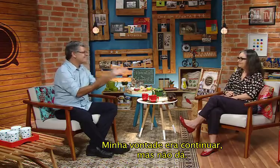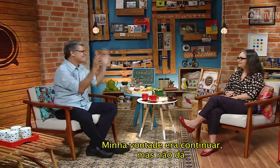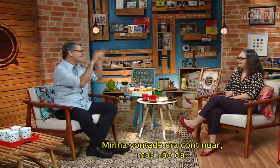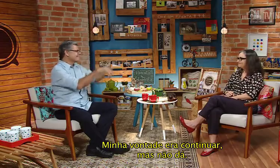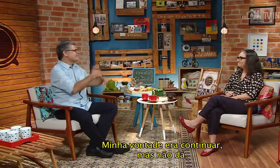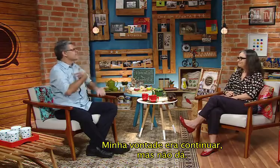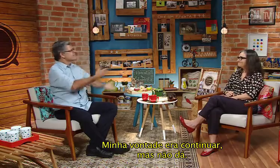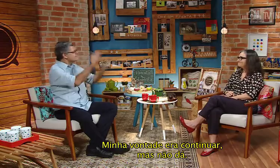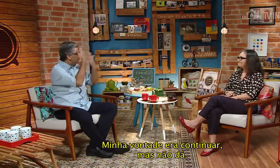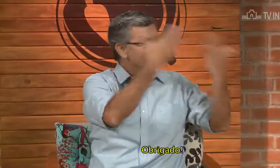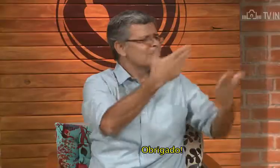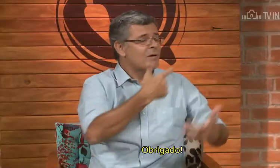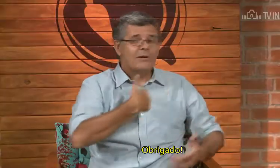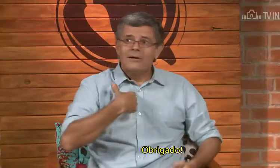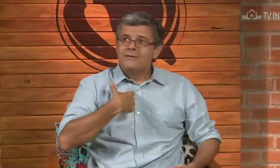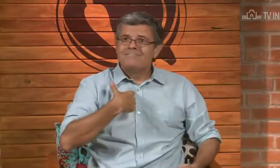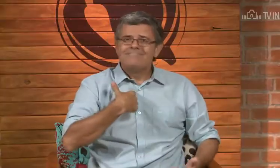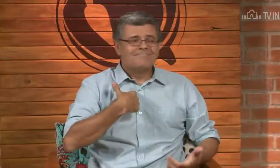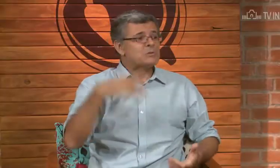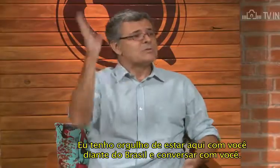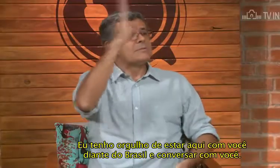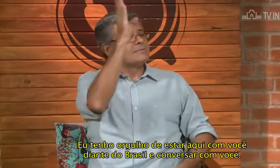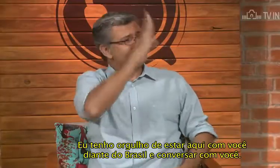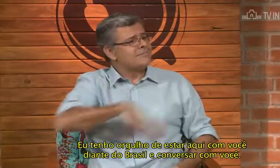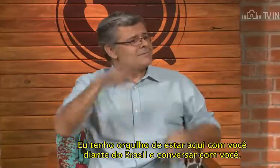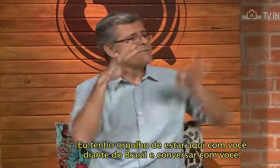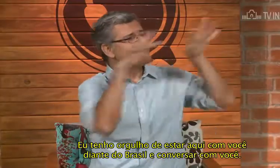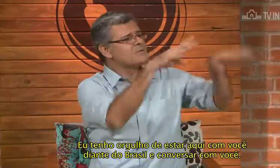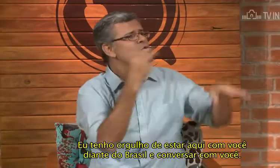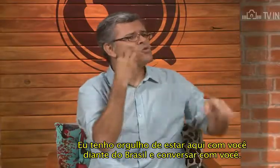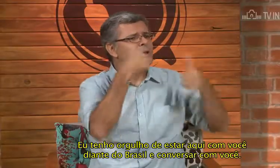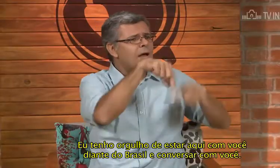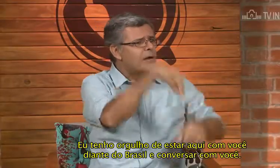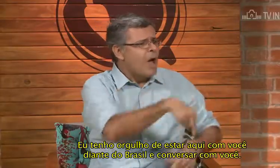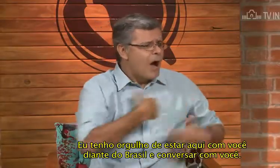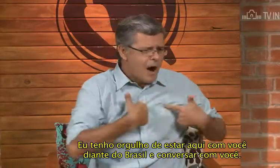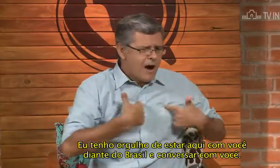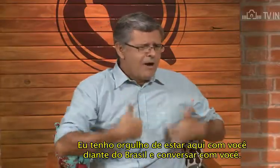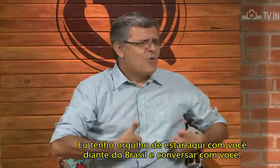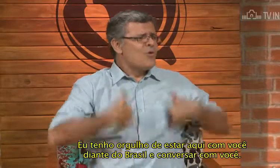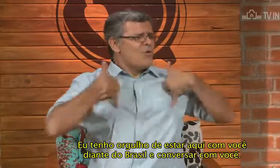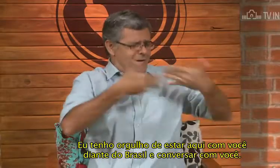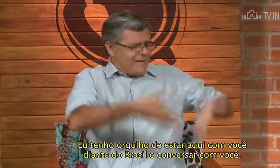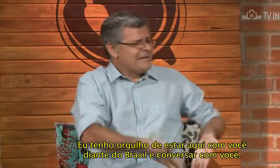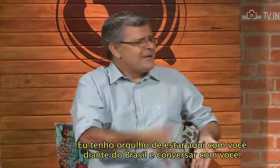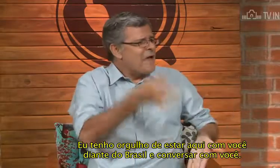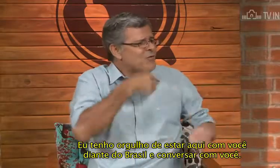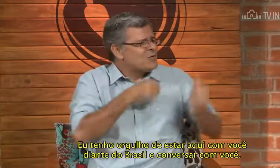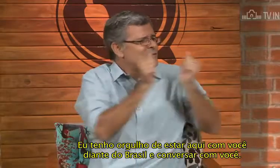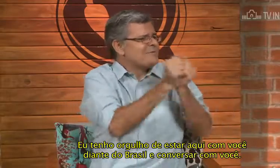Mas não dá Obrigado Eu tenho orgulho de estar aqui com você Diante do Brasil E conversar com você